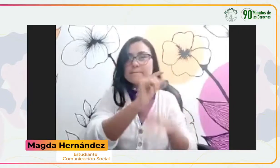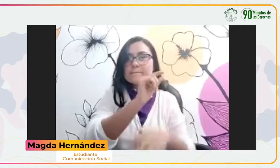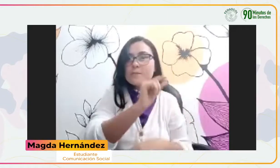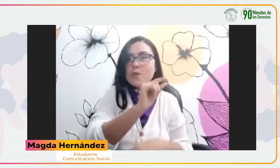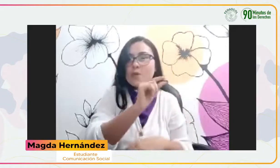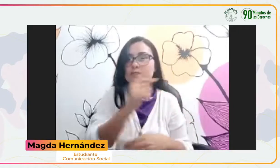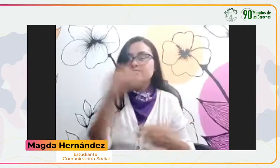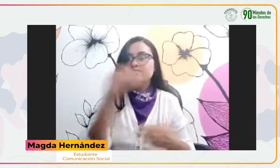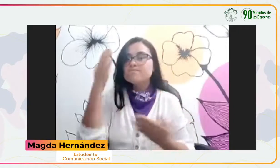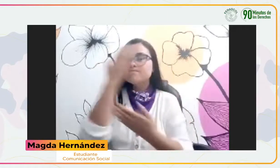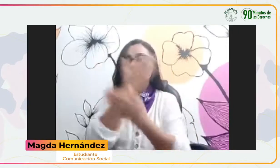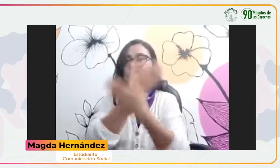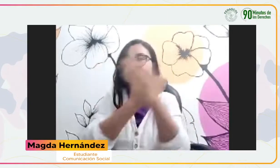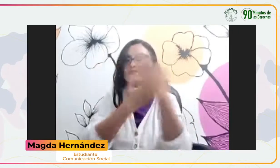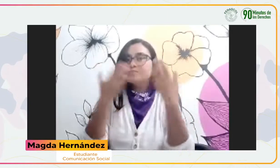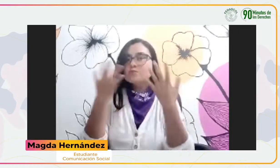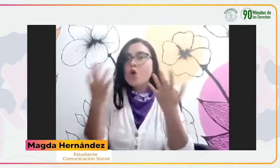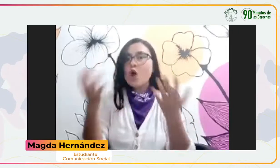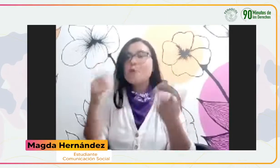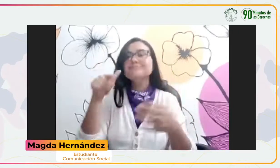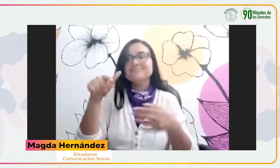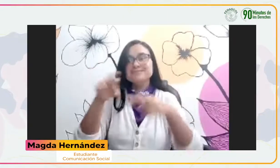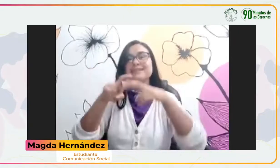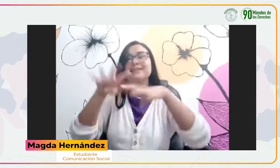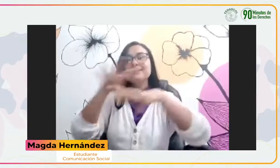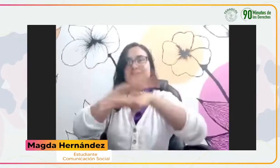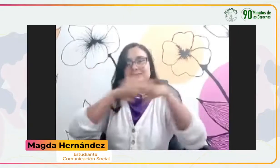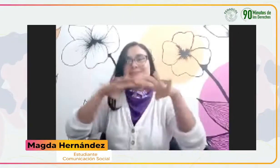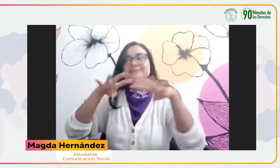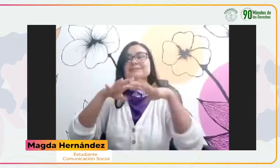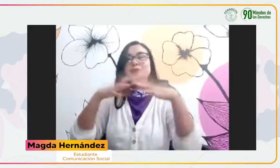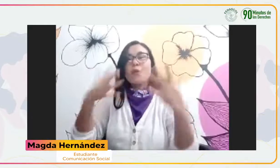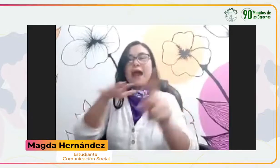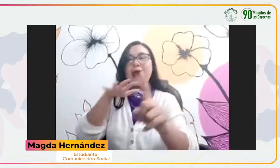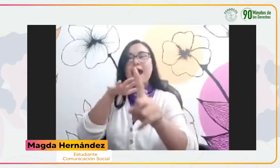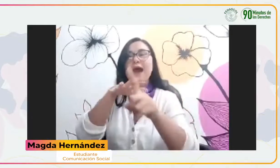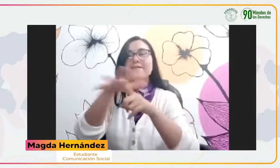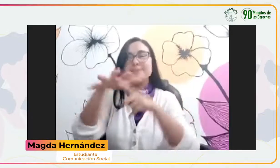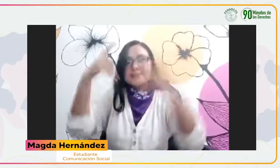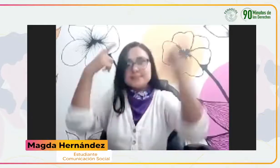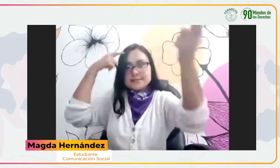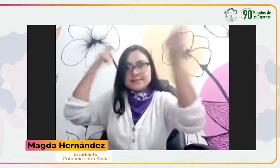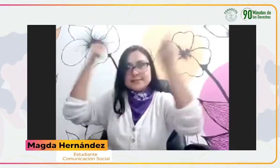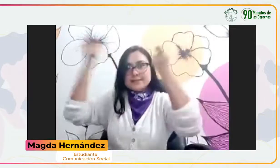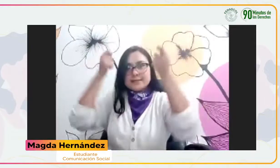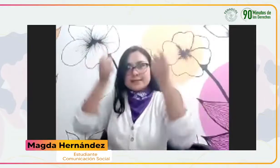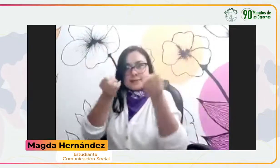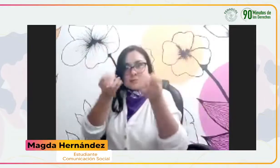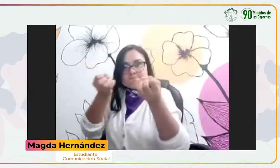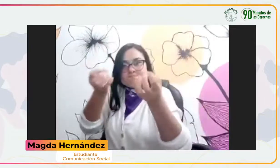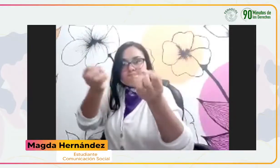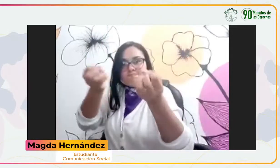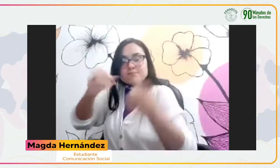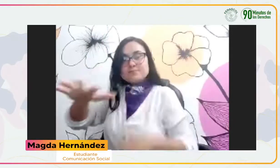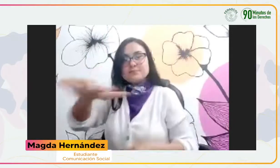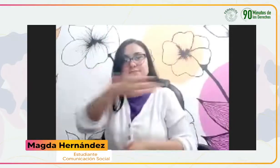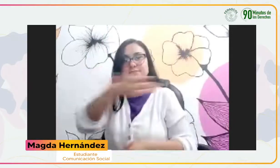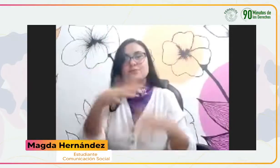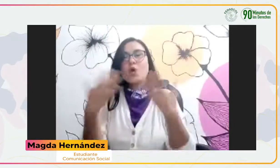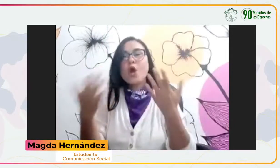no. Entonces llegué como a analizar esa situación y realmente lo que puede llegar a afectar las